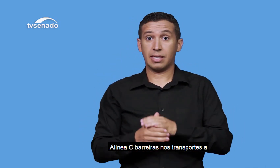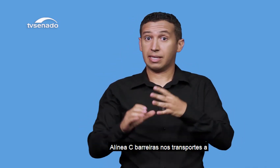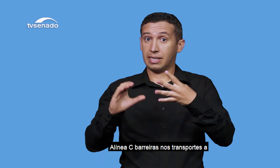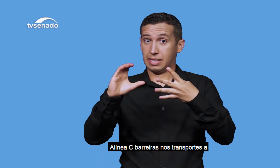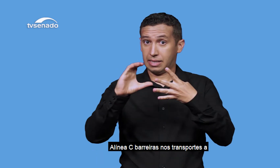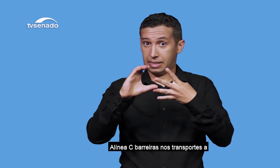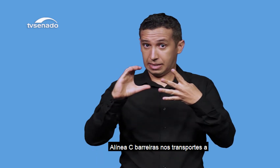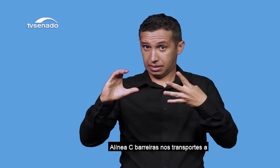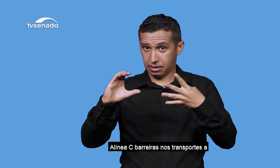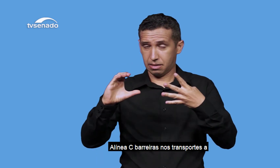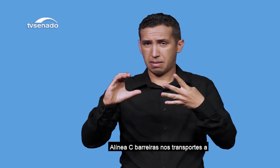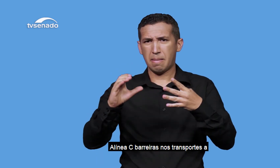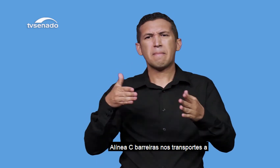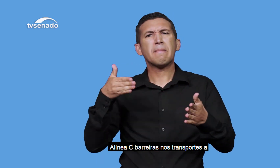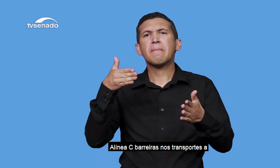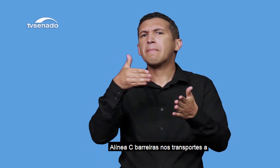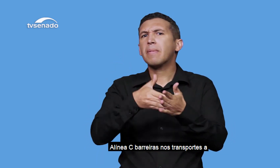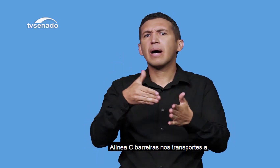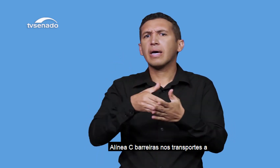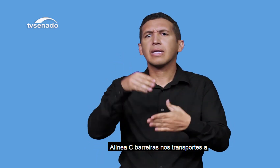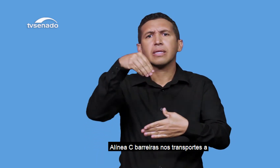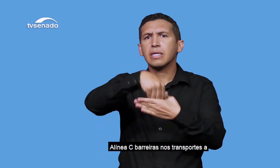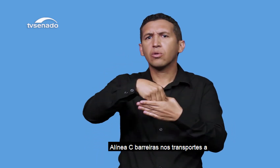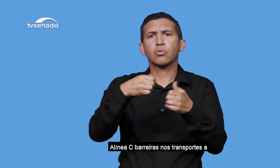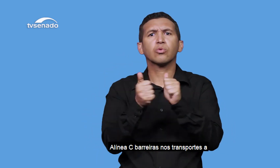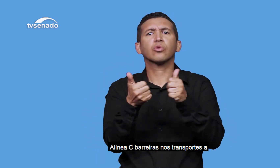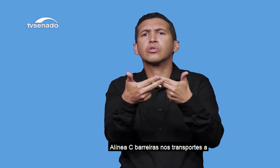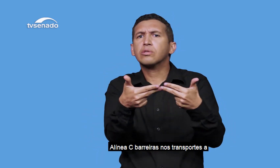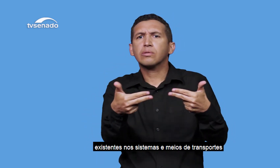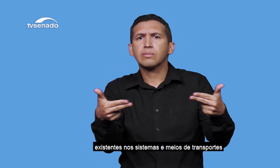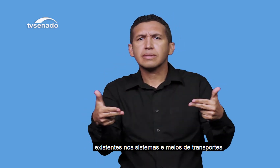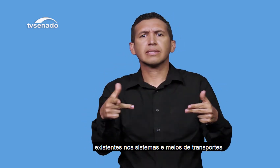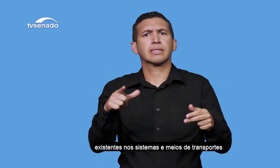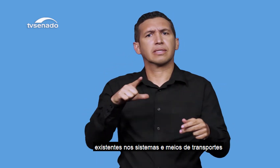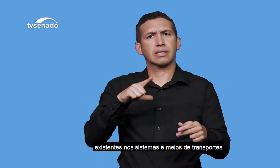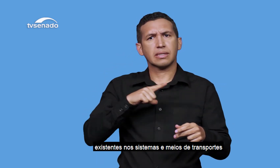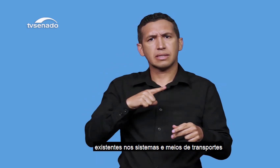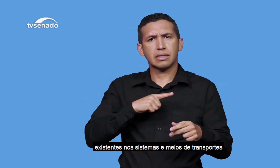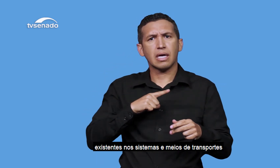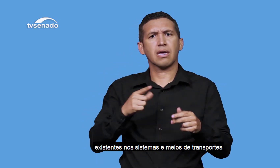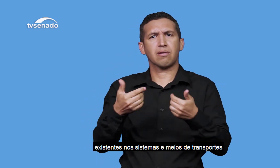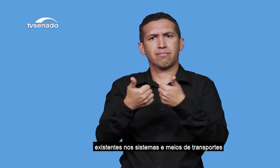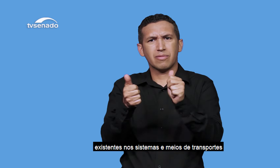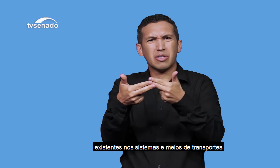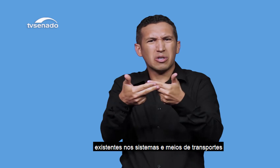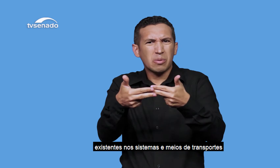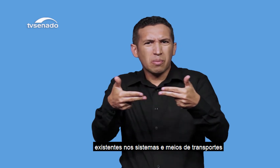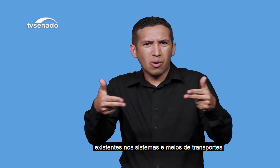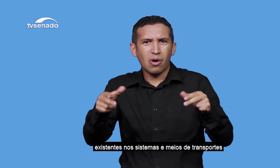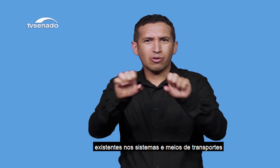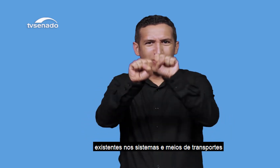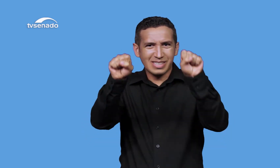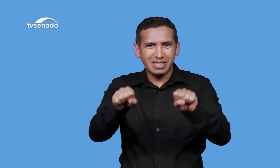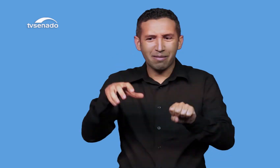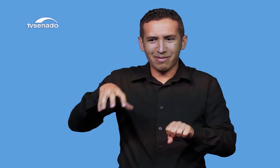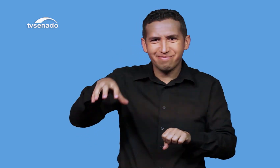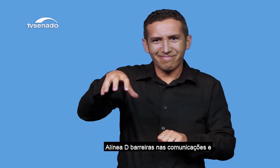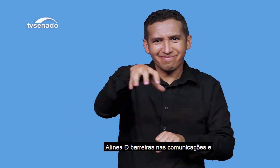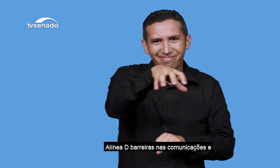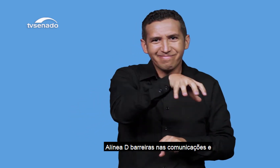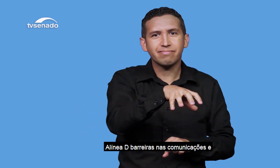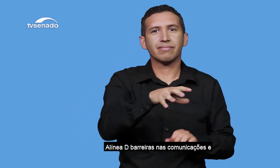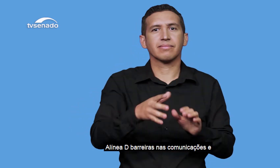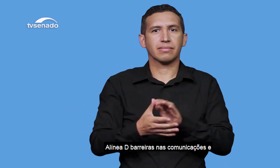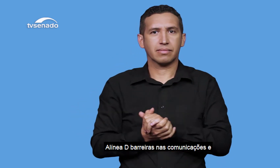a linha se barreiras nos transportes a existentes nos sistemas e meios de transportes